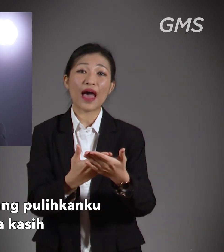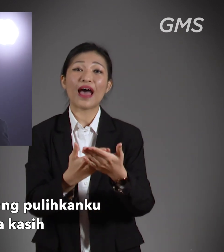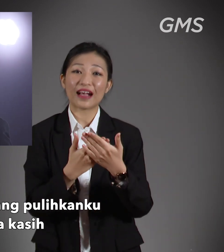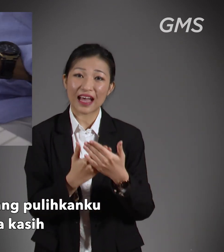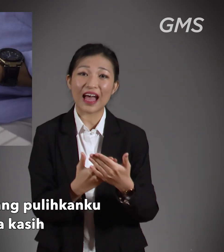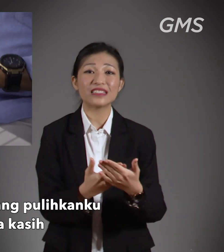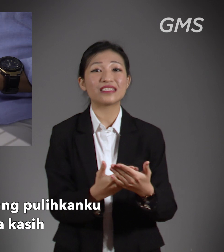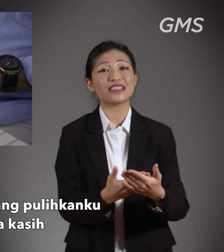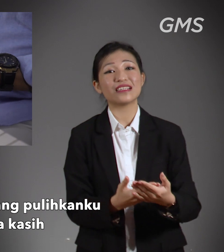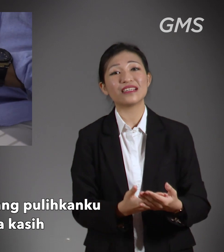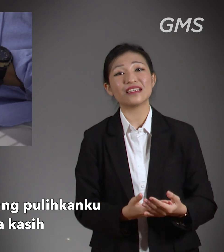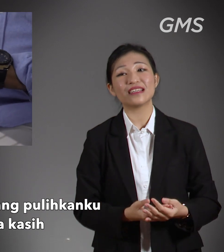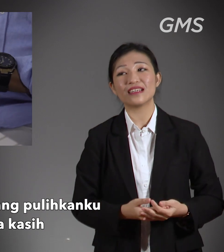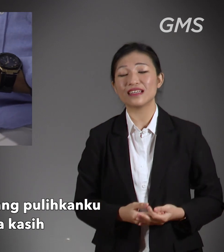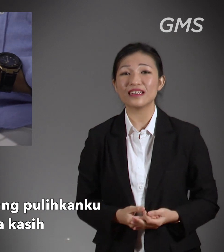Terima